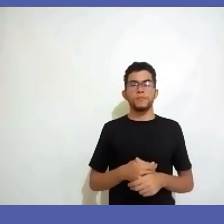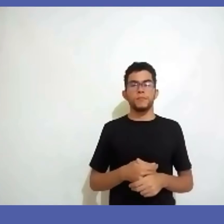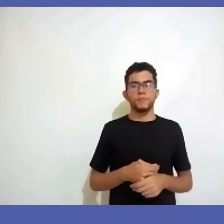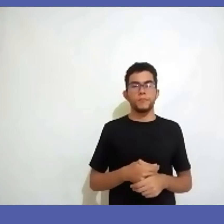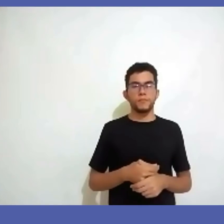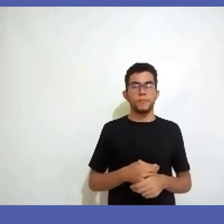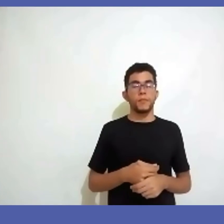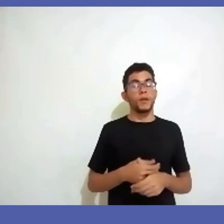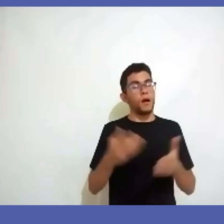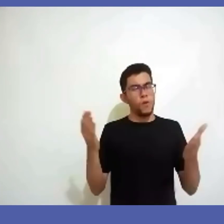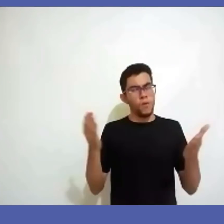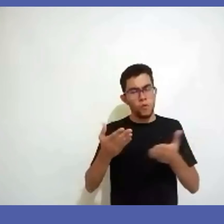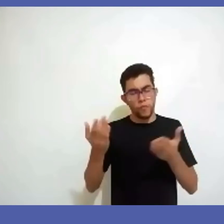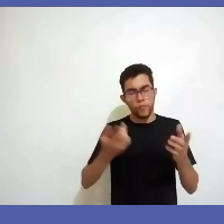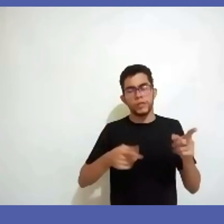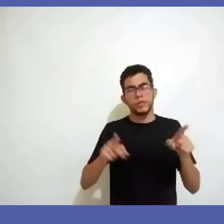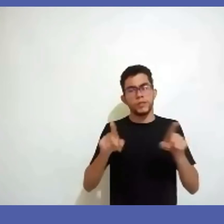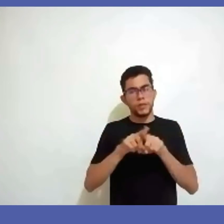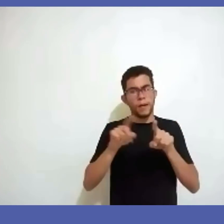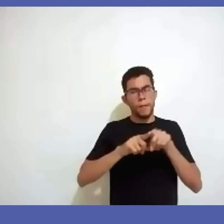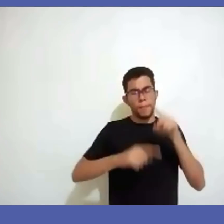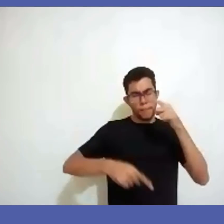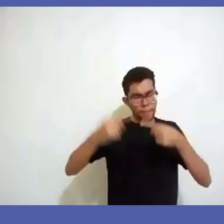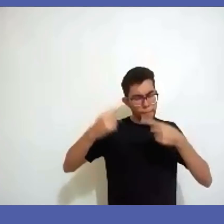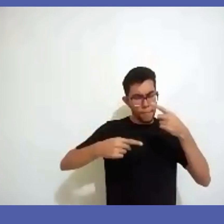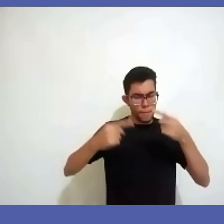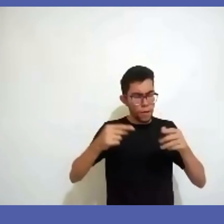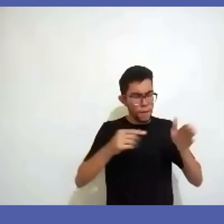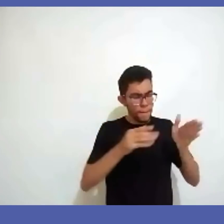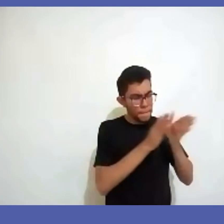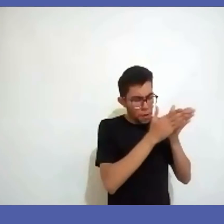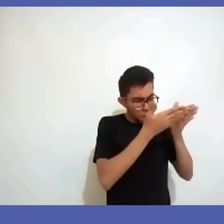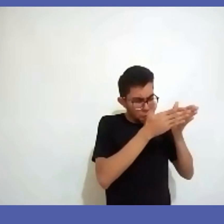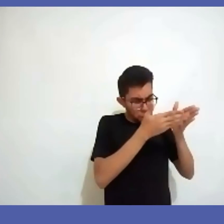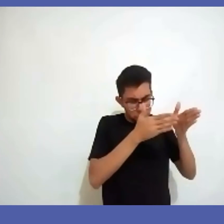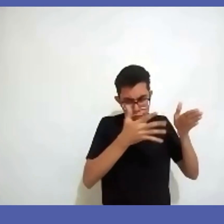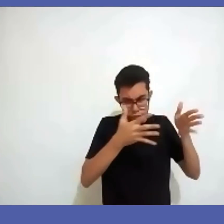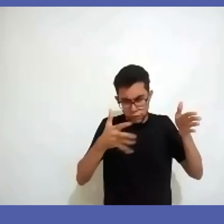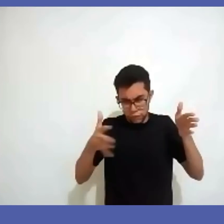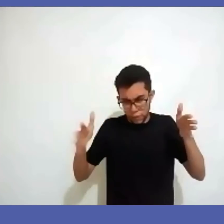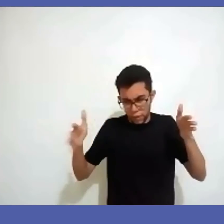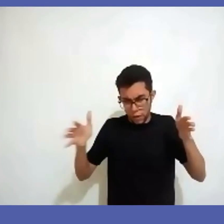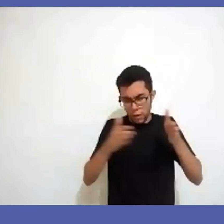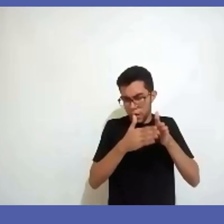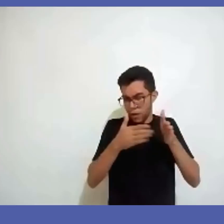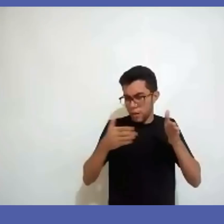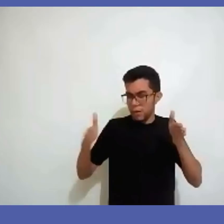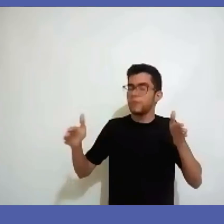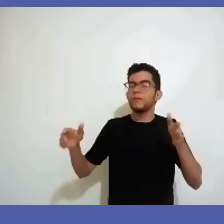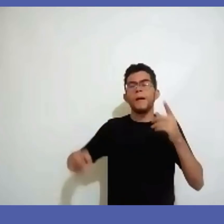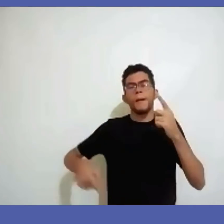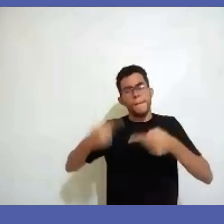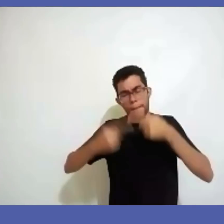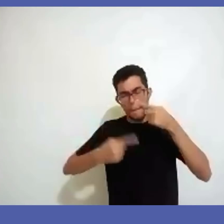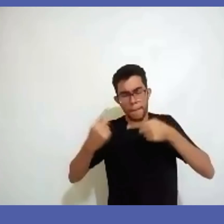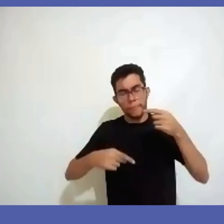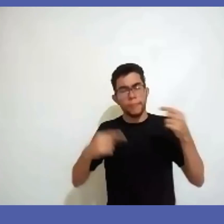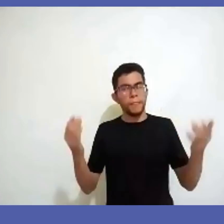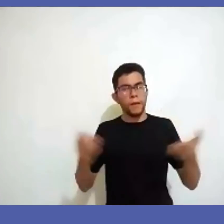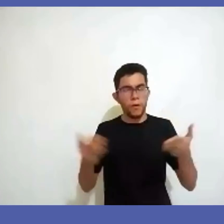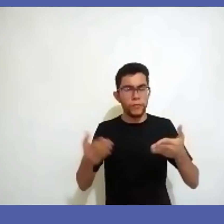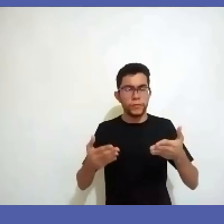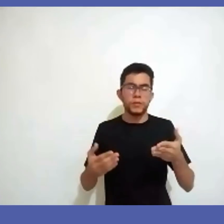hoje. Eles não vivem dias tranquilos, não. Ali é conflito todos os dias. Hoje Israel é um dos países